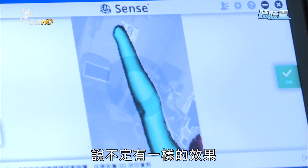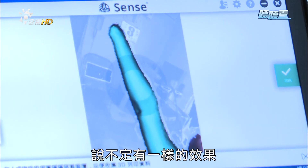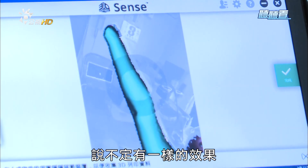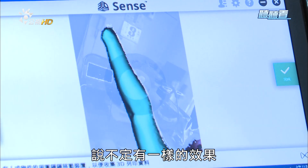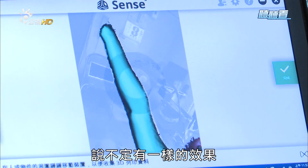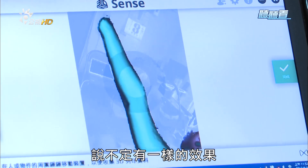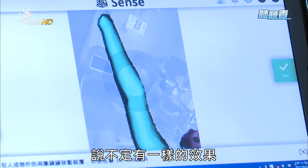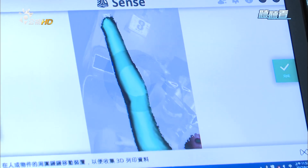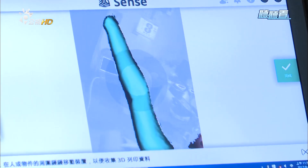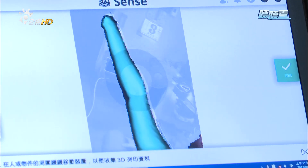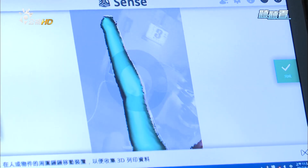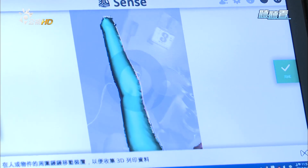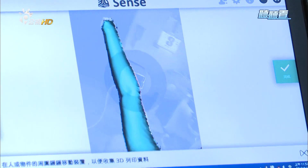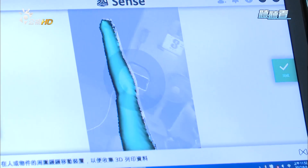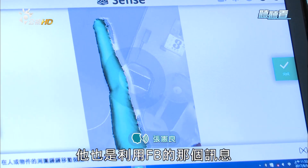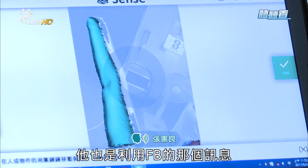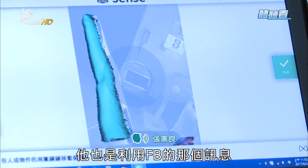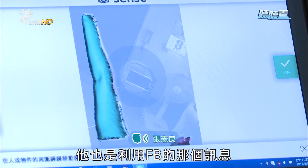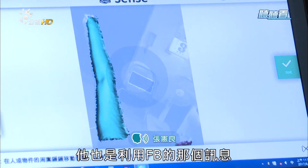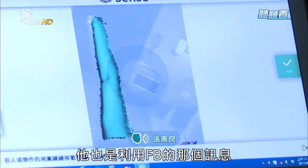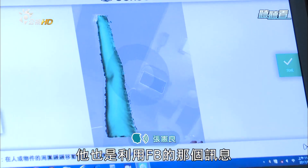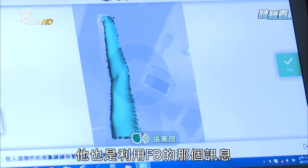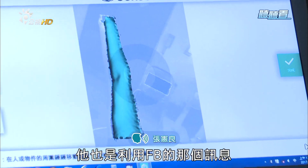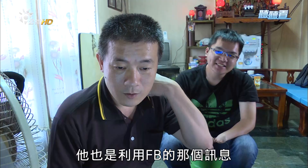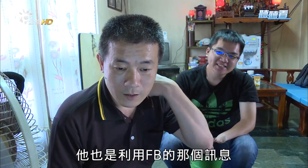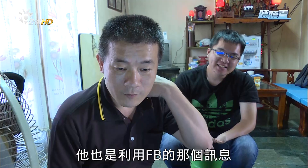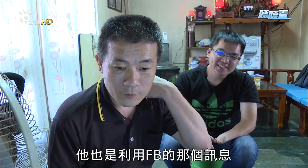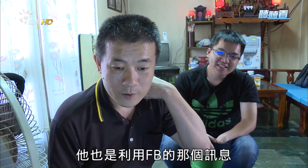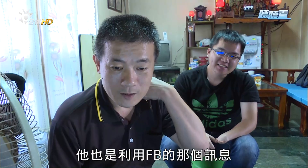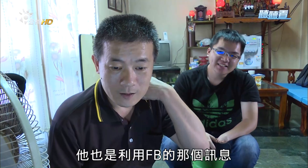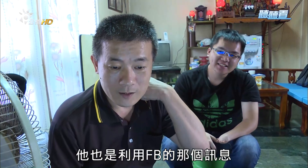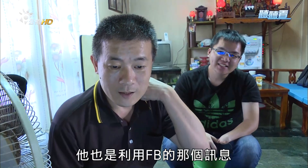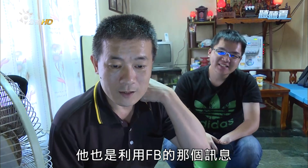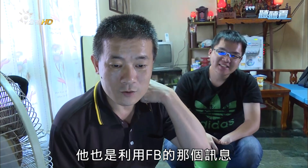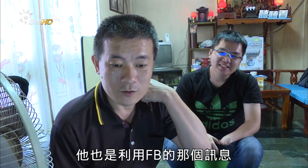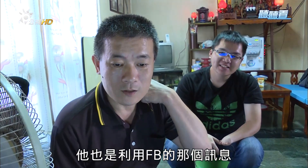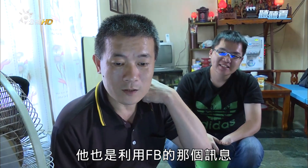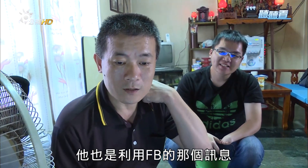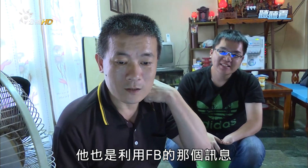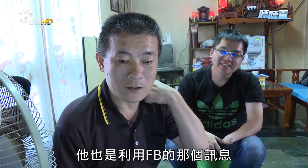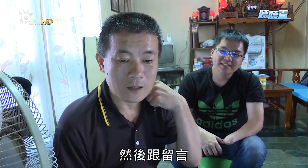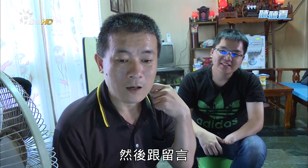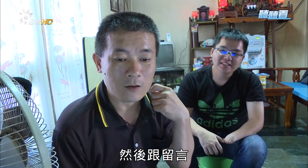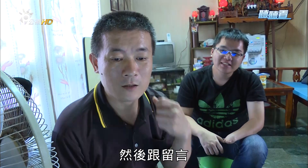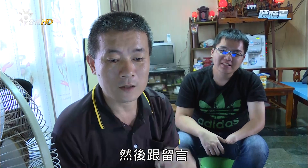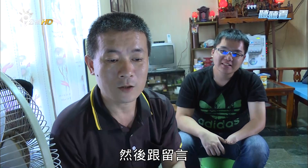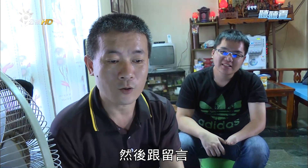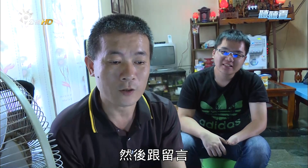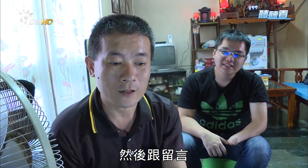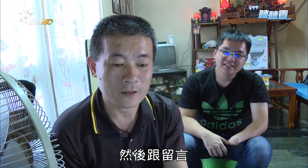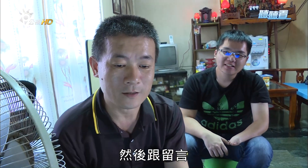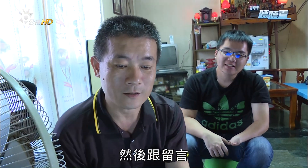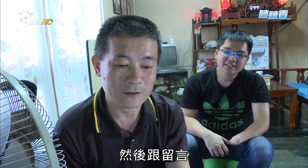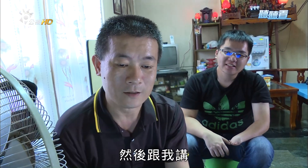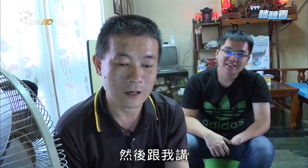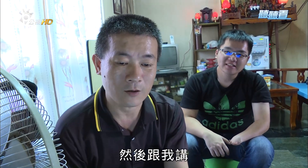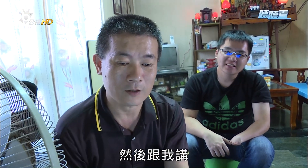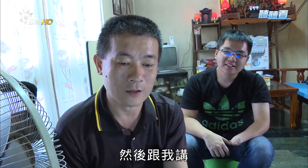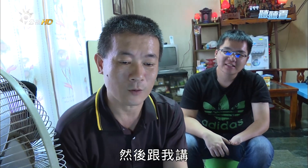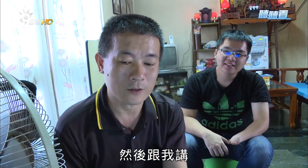果。 他也是利用 FB 的那个讯息，然后跟留言，然后跟我